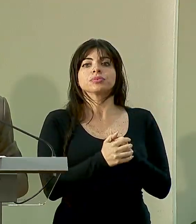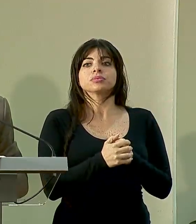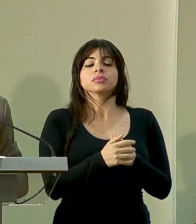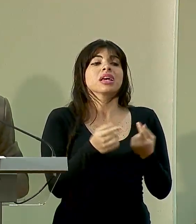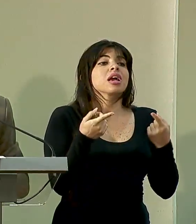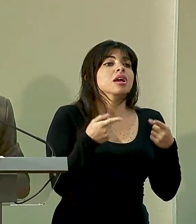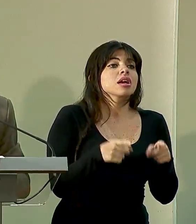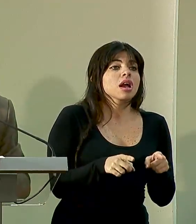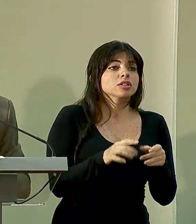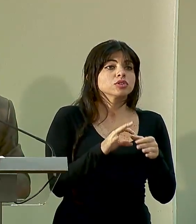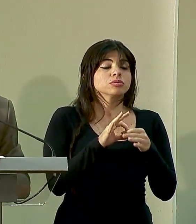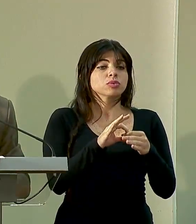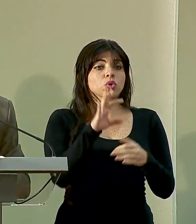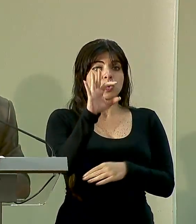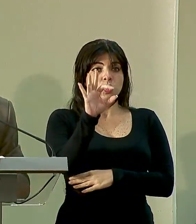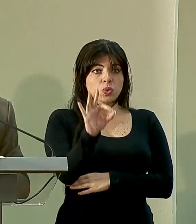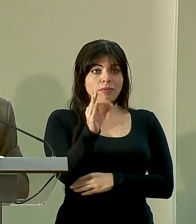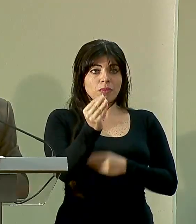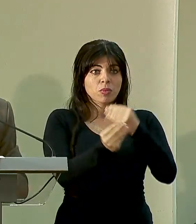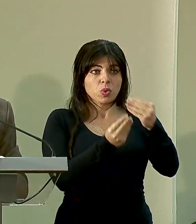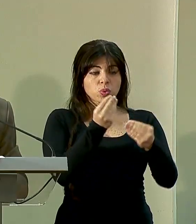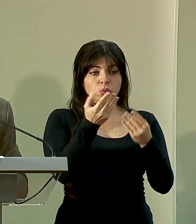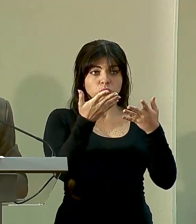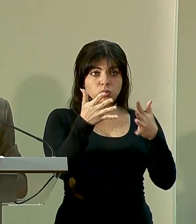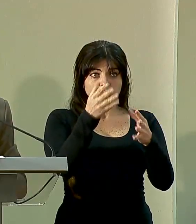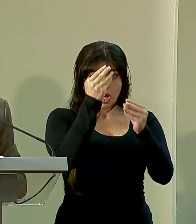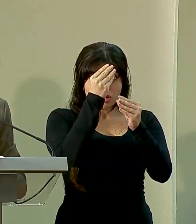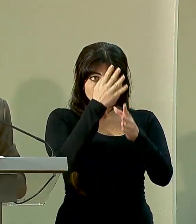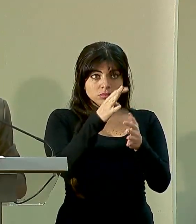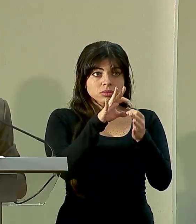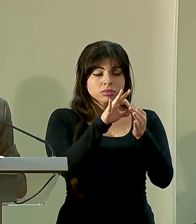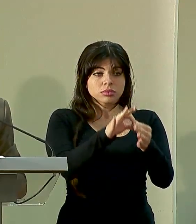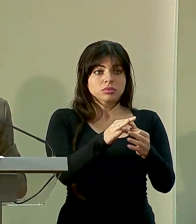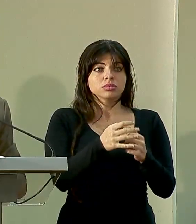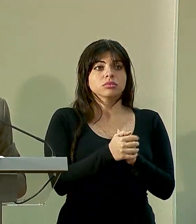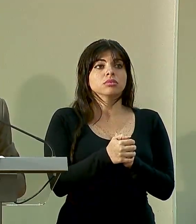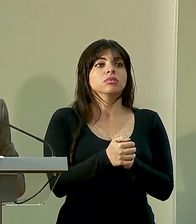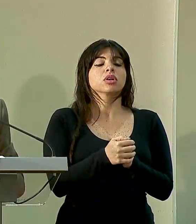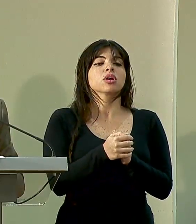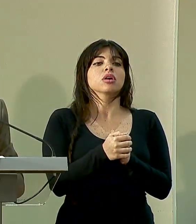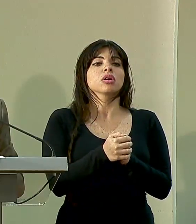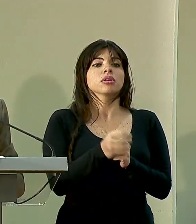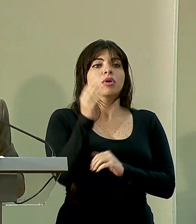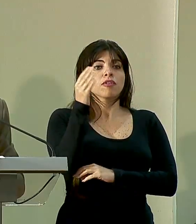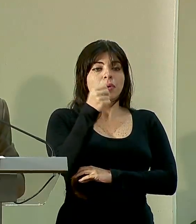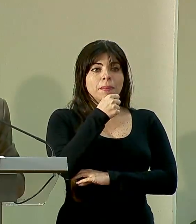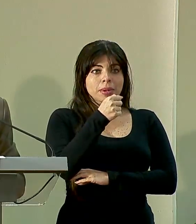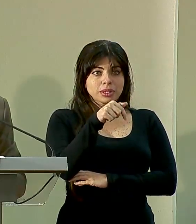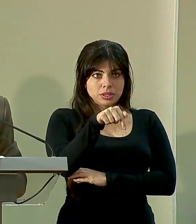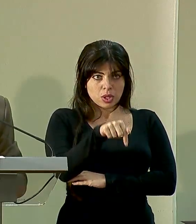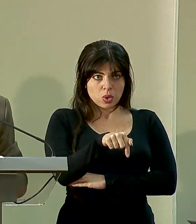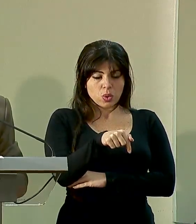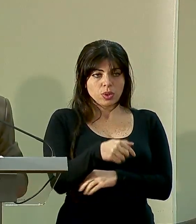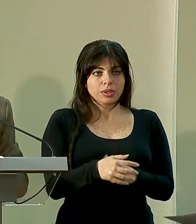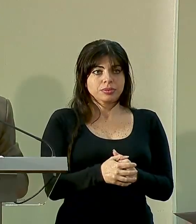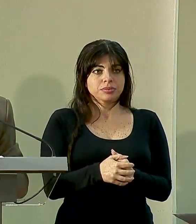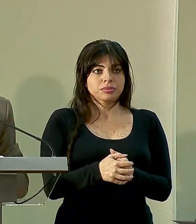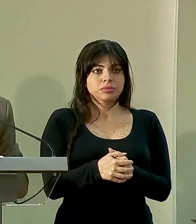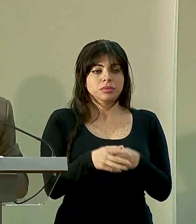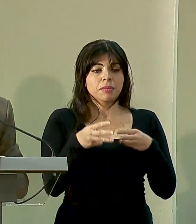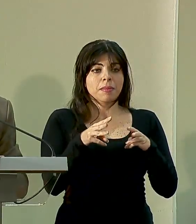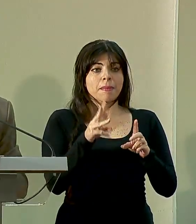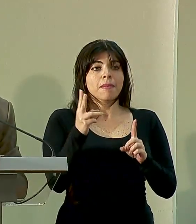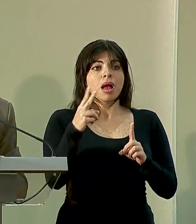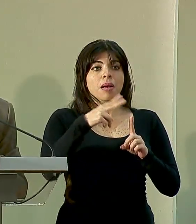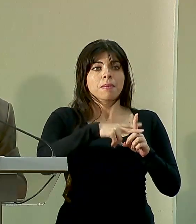el caso de los 9 productos señalados en la conferencia de prensa del día de hoy, las medidas